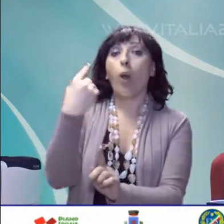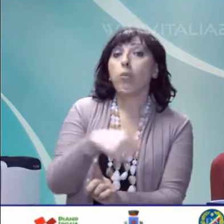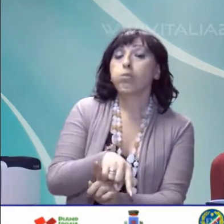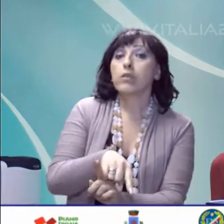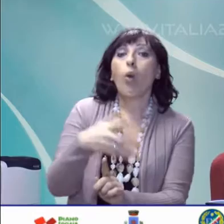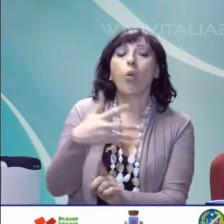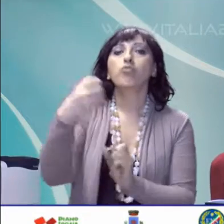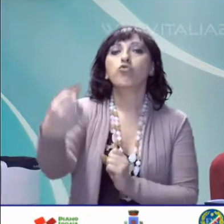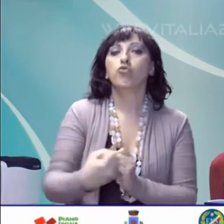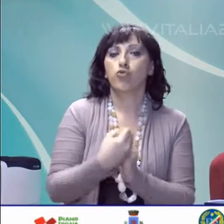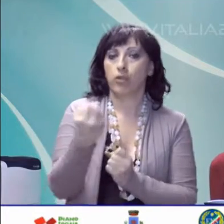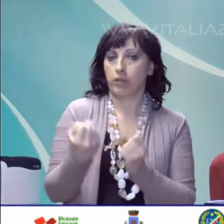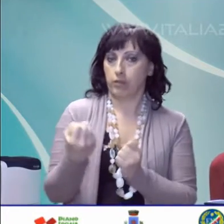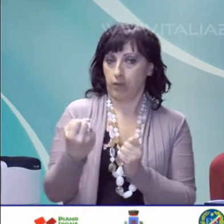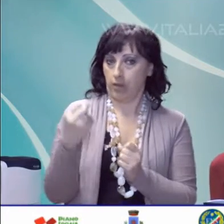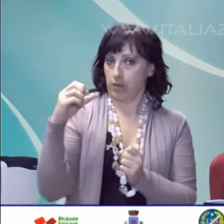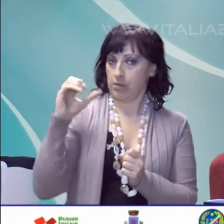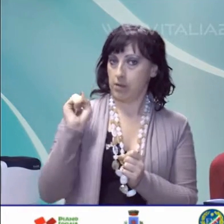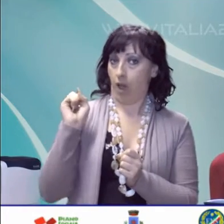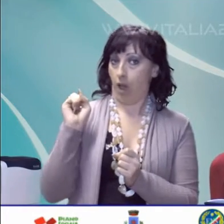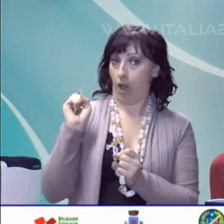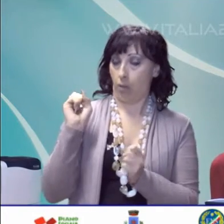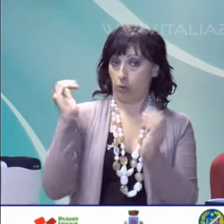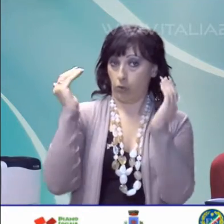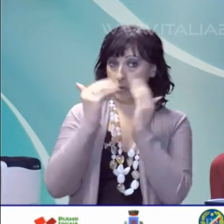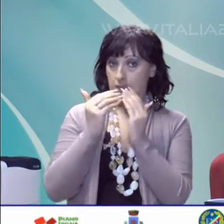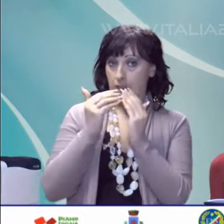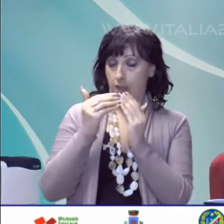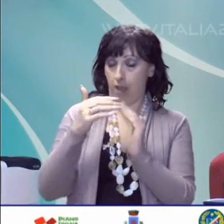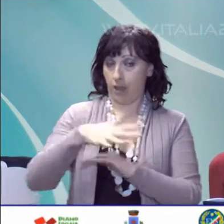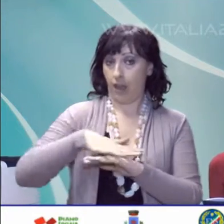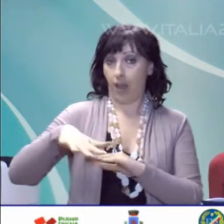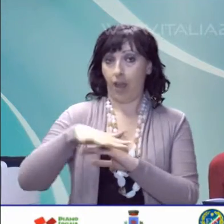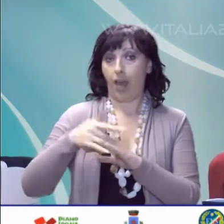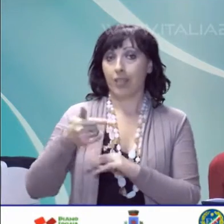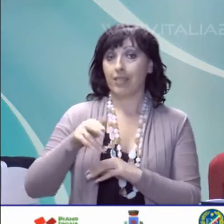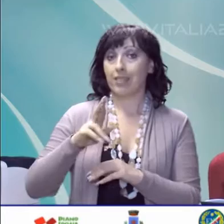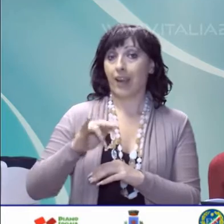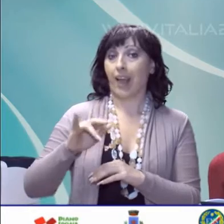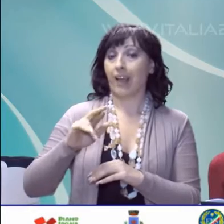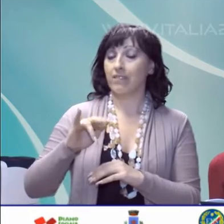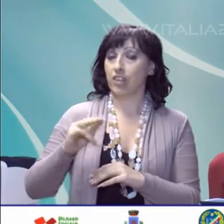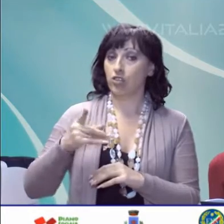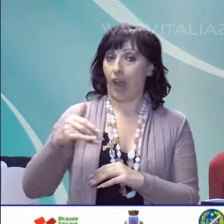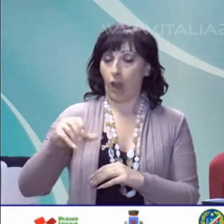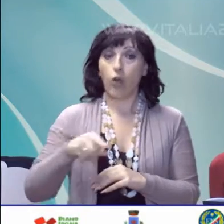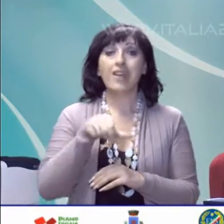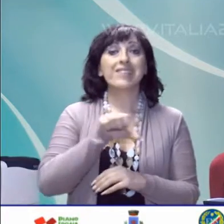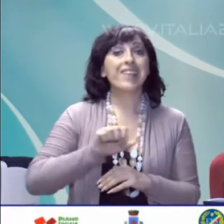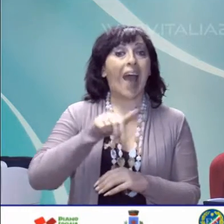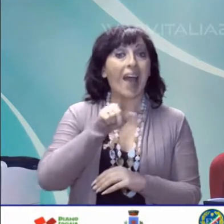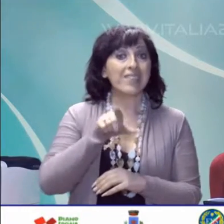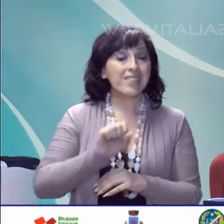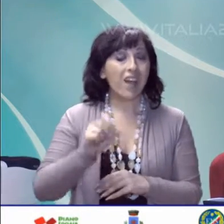un incidente stradale avvenuto sabato sera nel Trevigiano. A Sanza la comunità è scossa